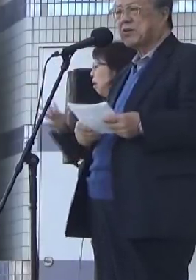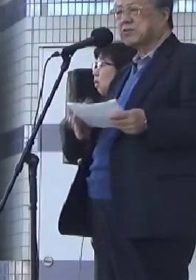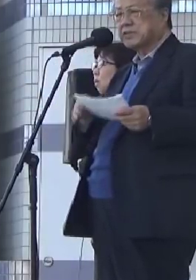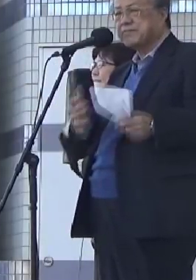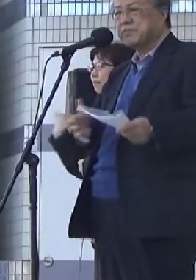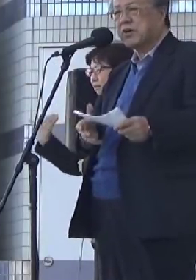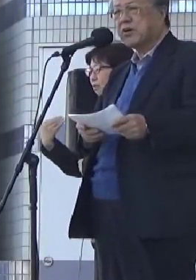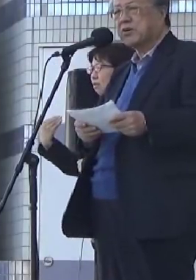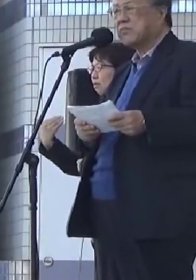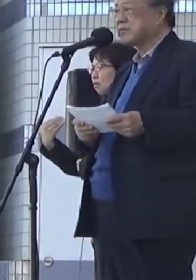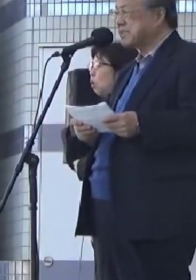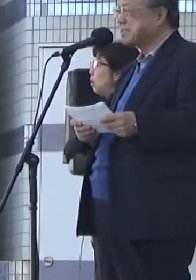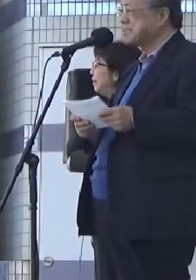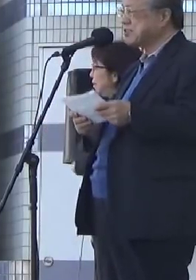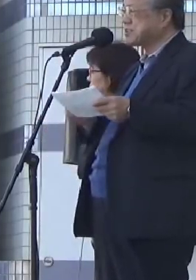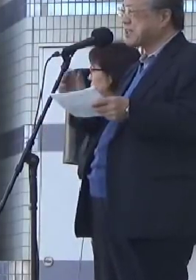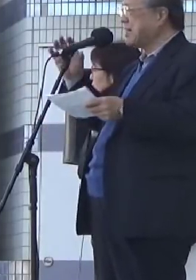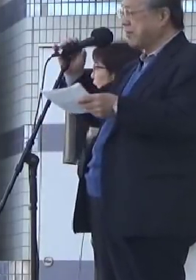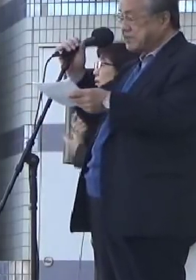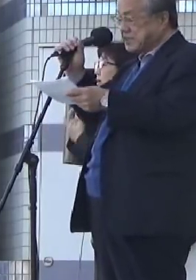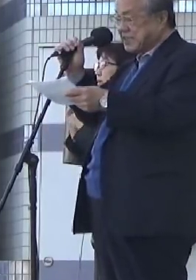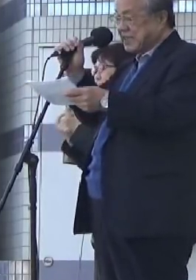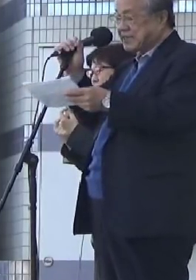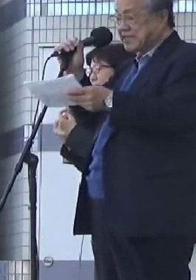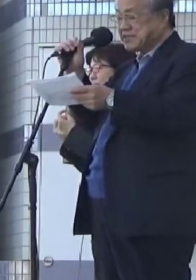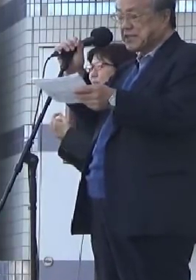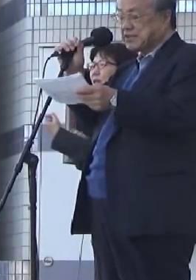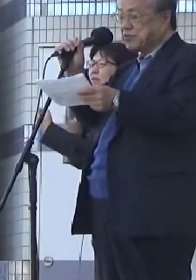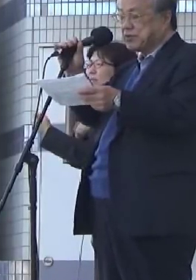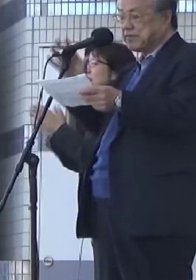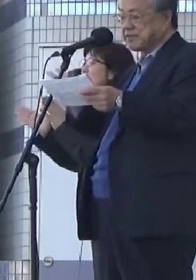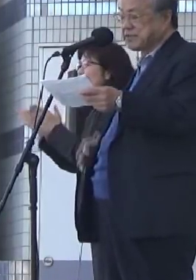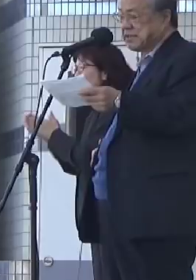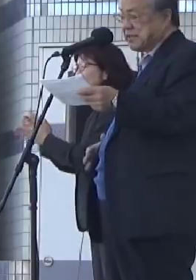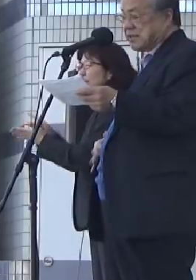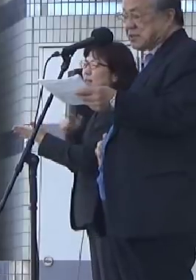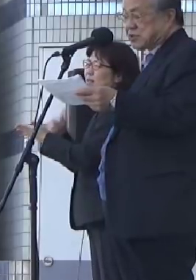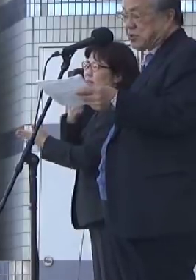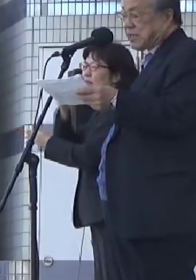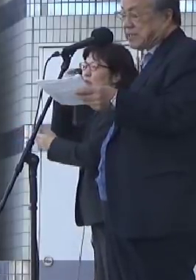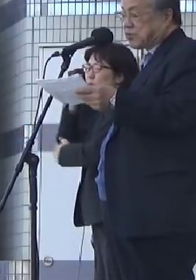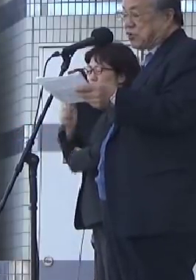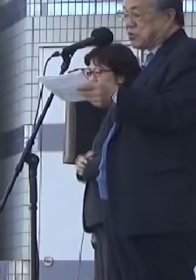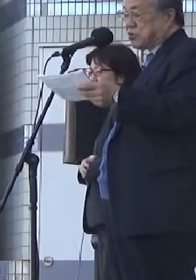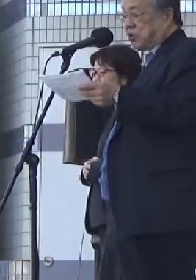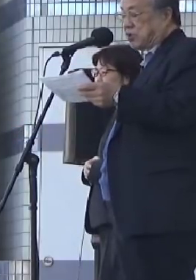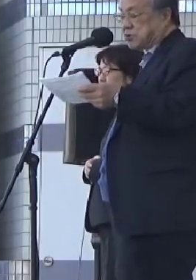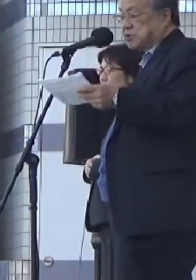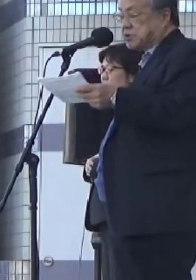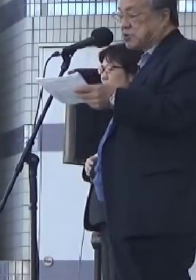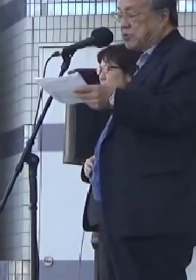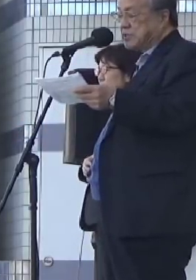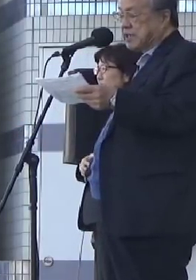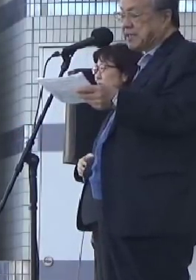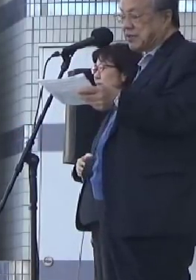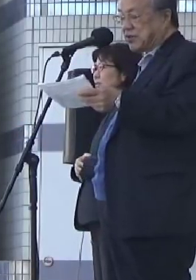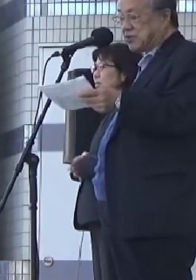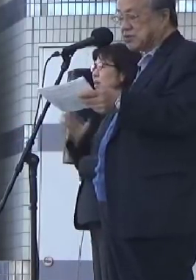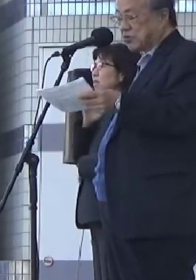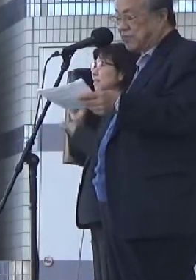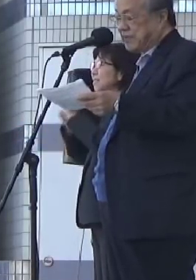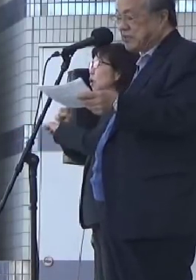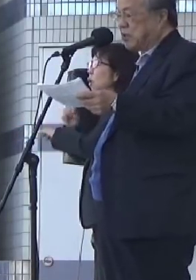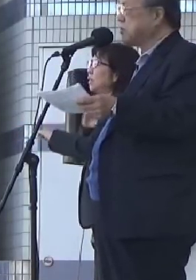たちの義務を、私たちの力を合わせて果たしたいと思います。総がかり行動の実行委員会